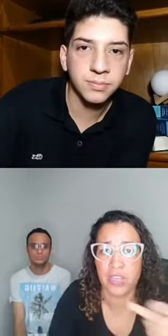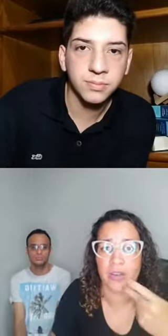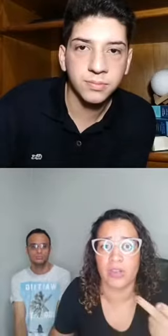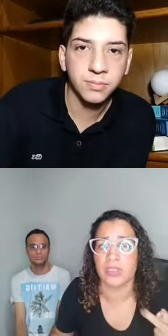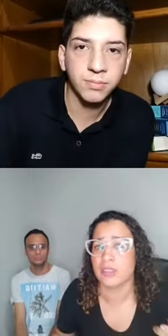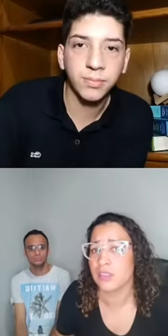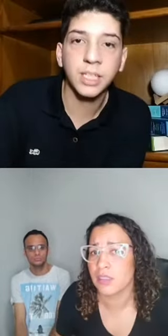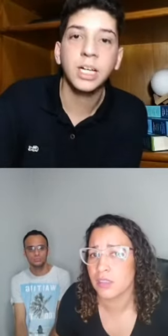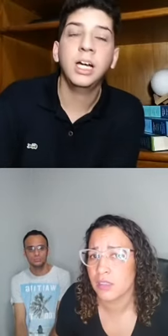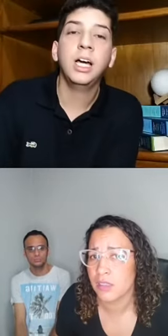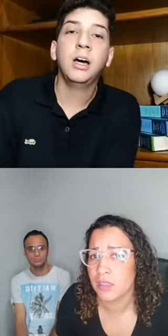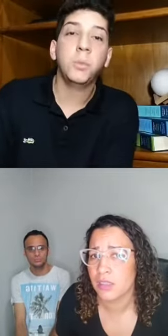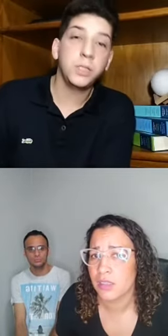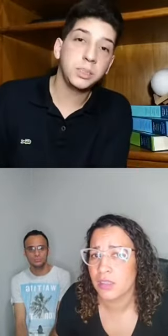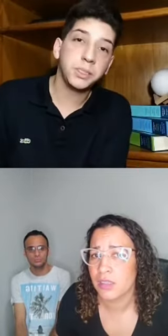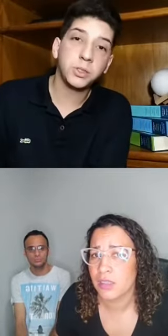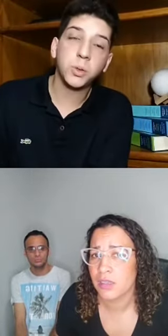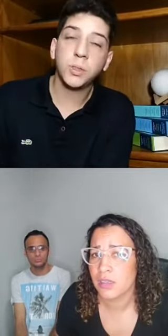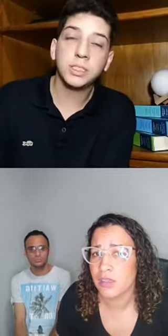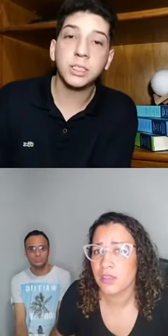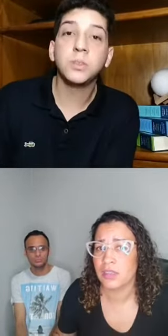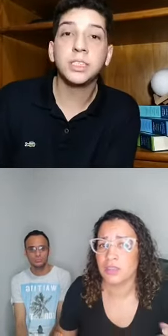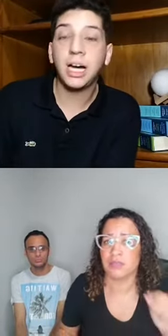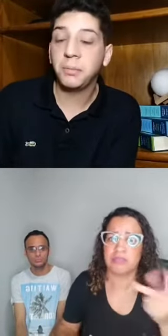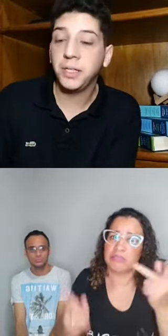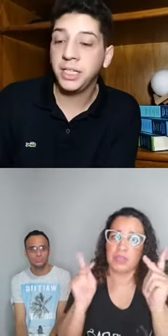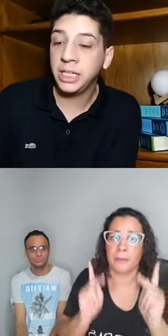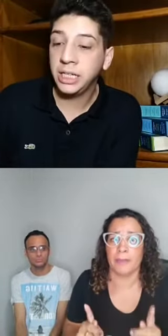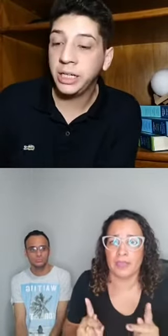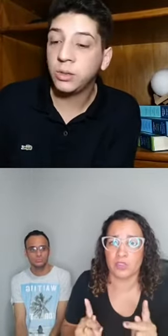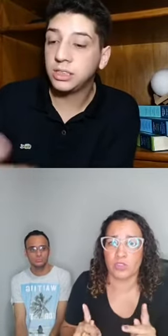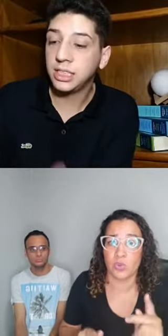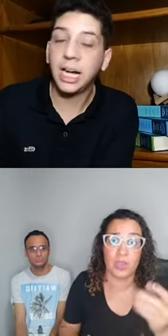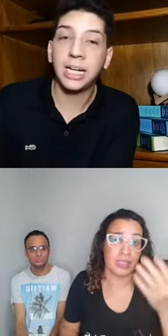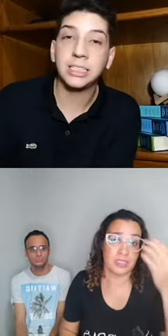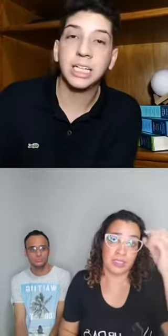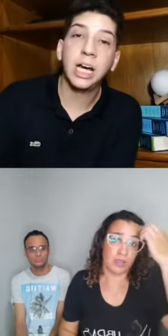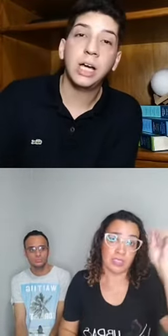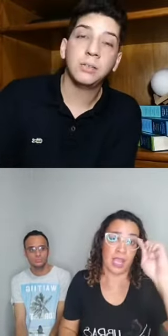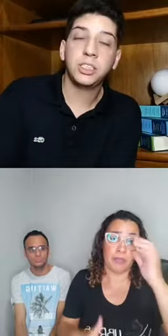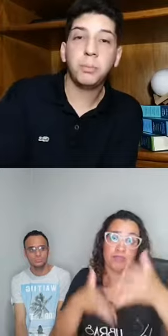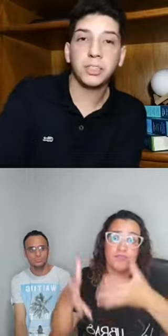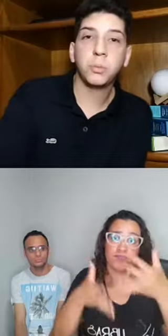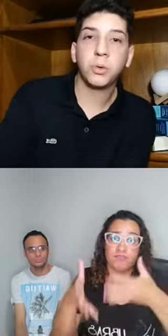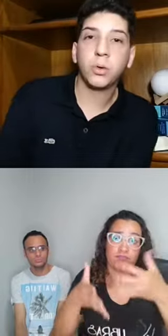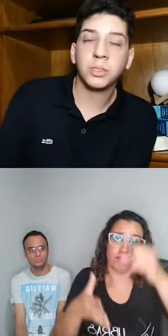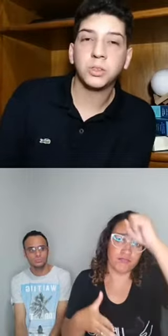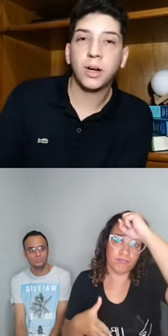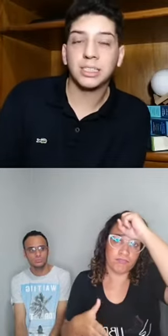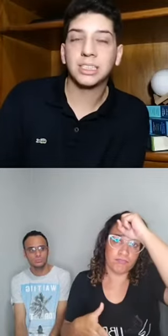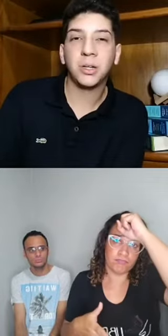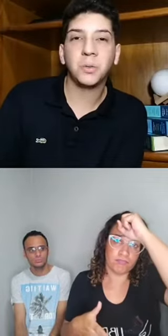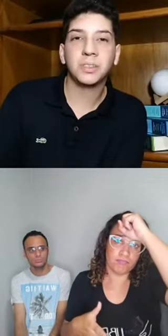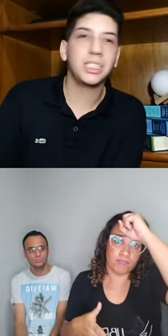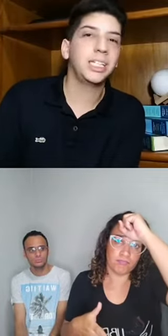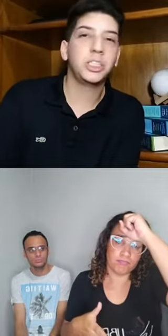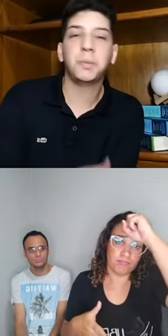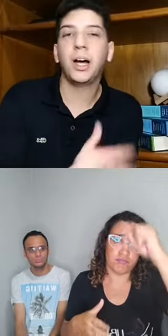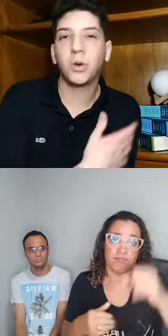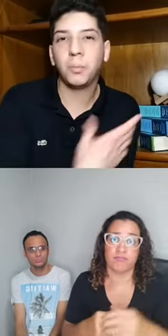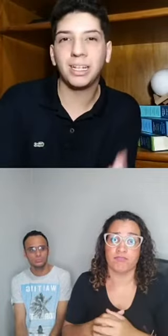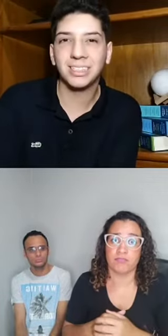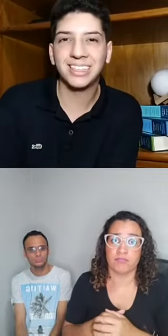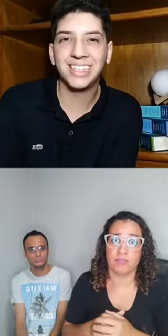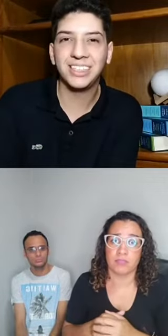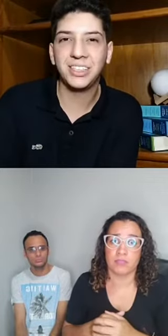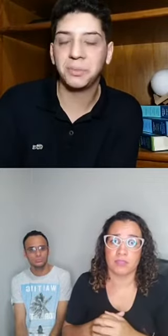Fala agora. muitas pessoas não sabem língua de sinais. Você já passou por alguma situação assim que te